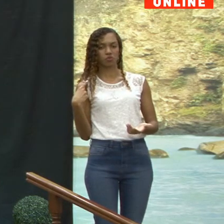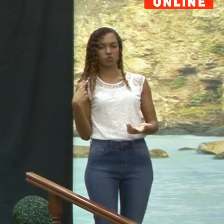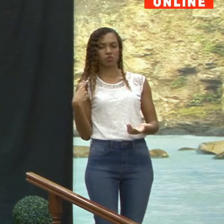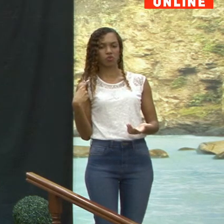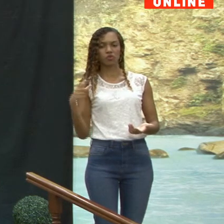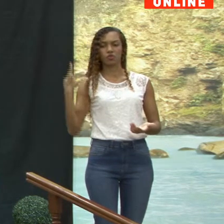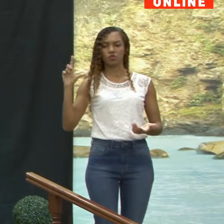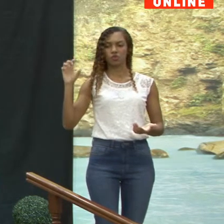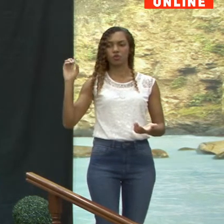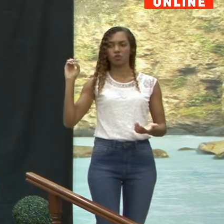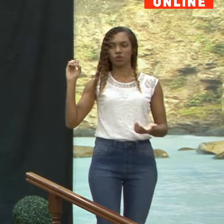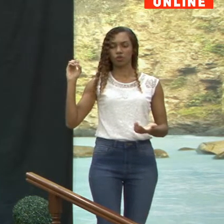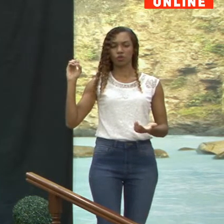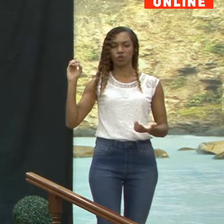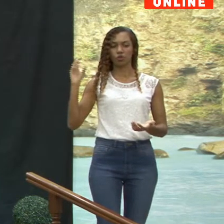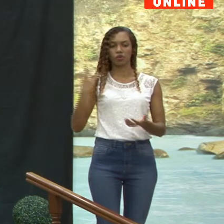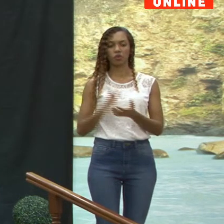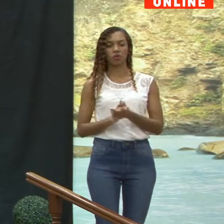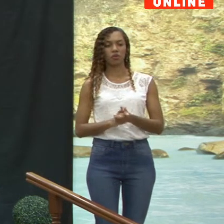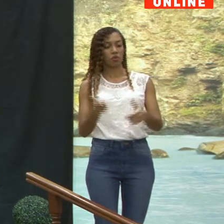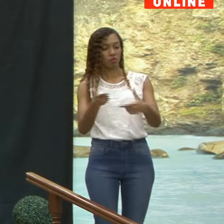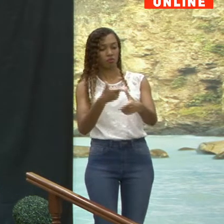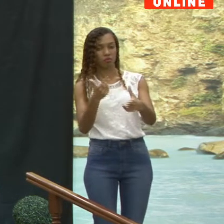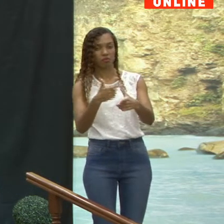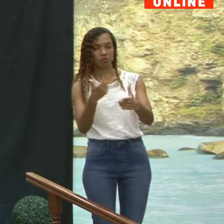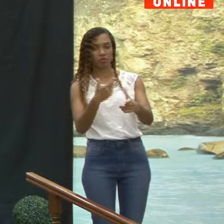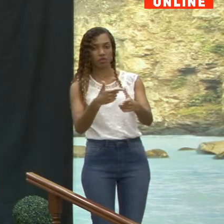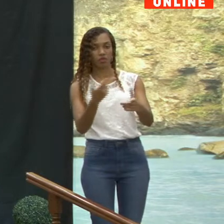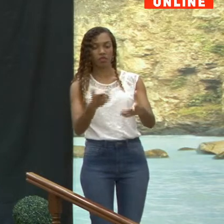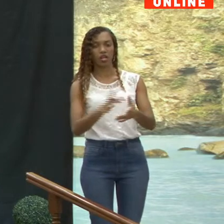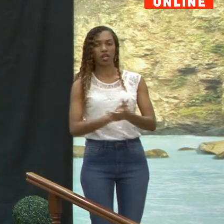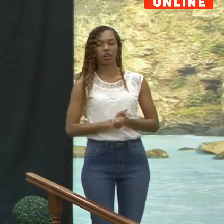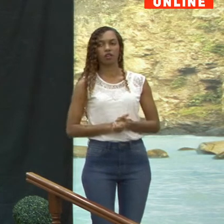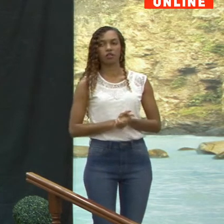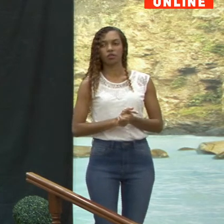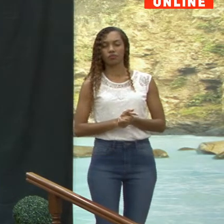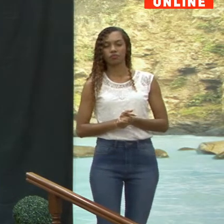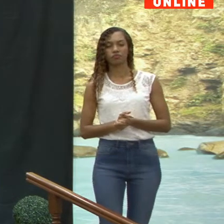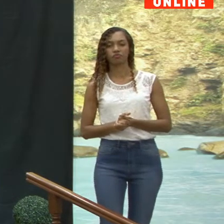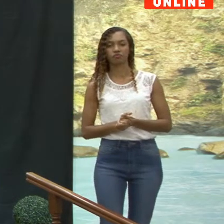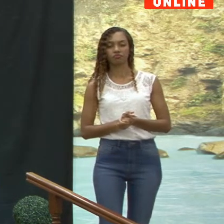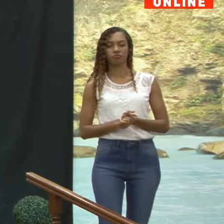causa de pastagem, interessante, por causa exatamente de um